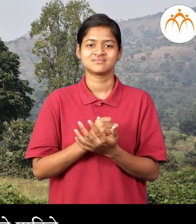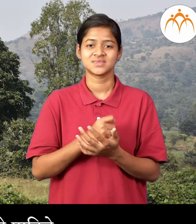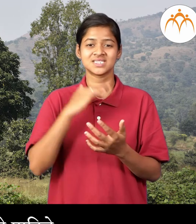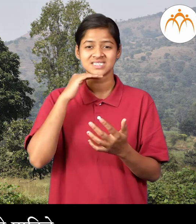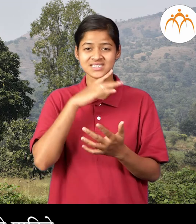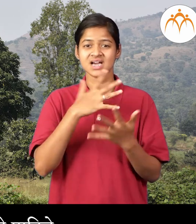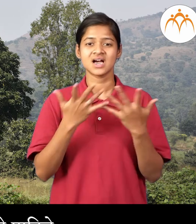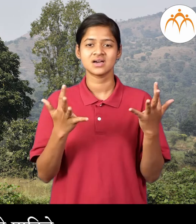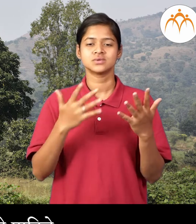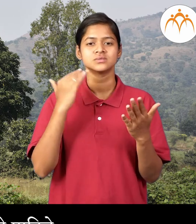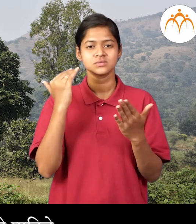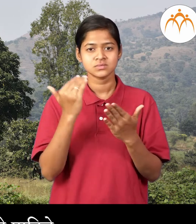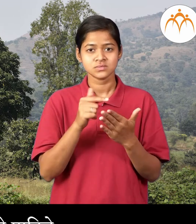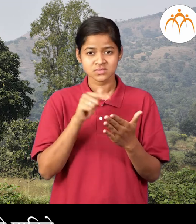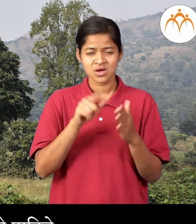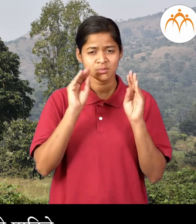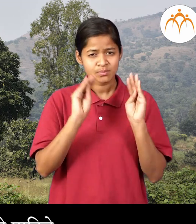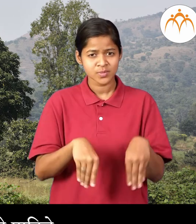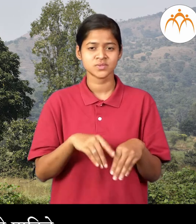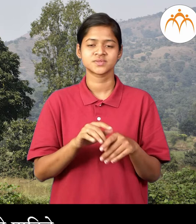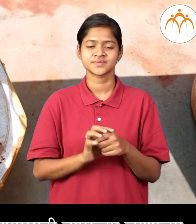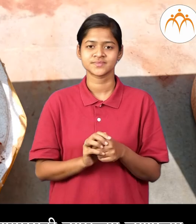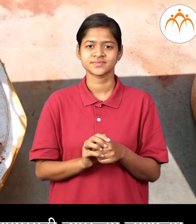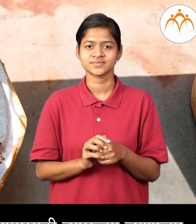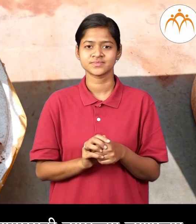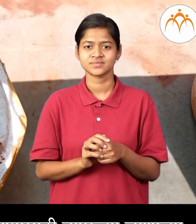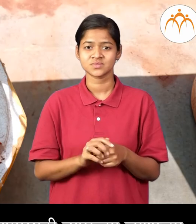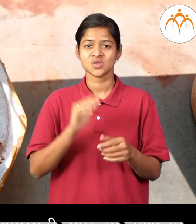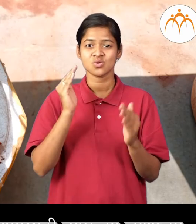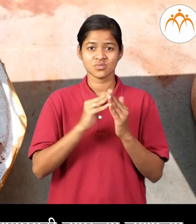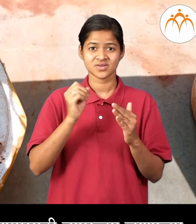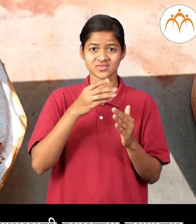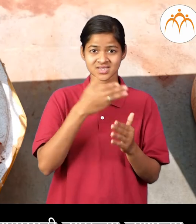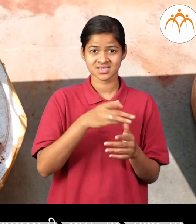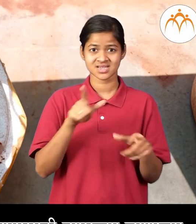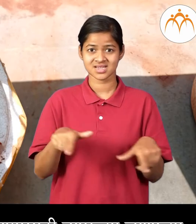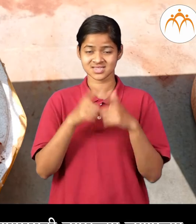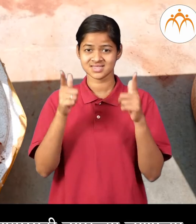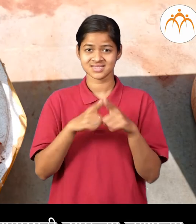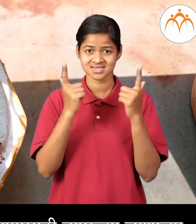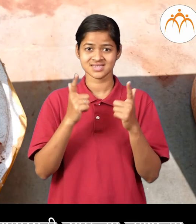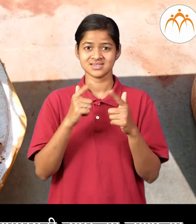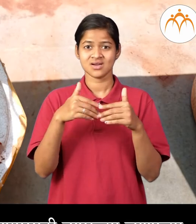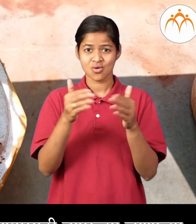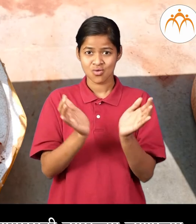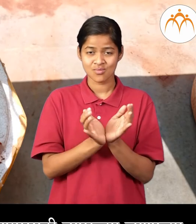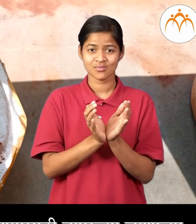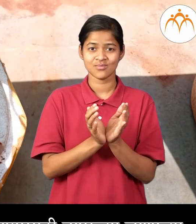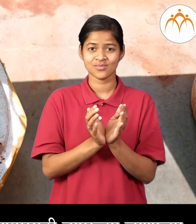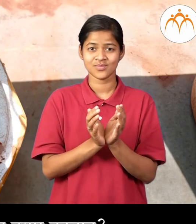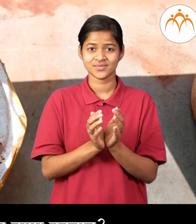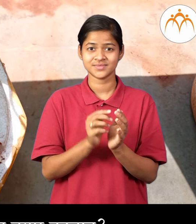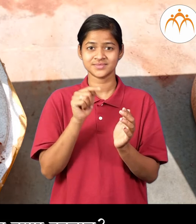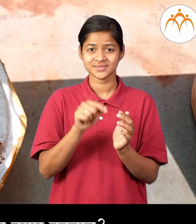प्रदुषन कमी केला पायजे, घरी और ओफिस मधे, जहाड़ लावना साथी वापरले